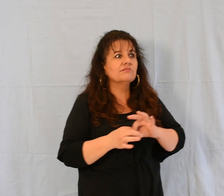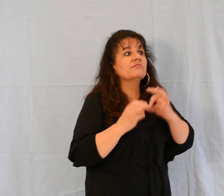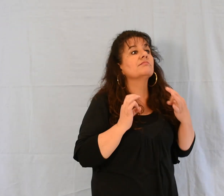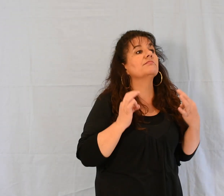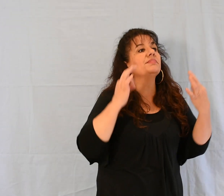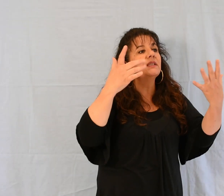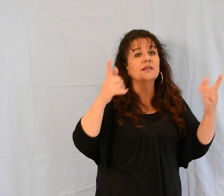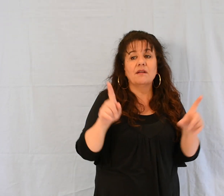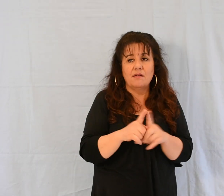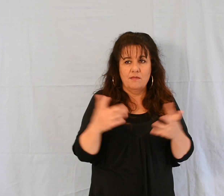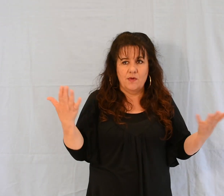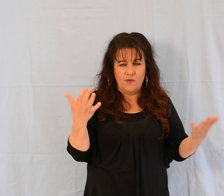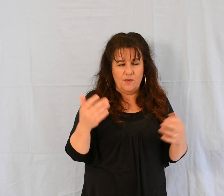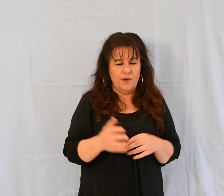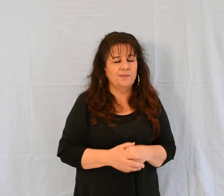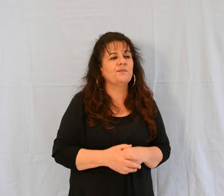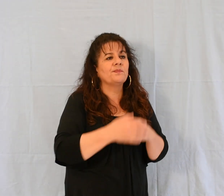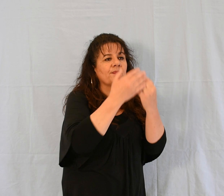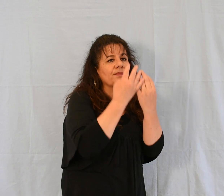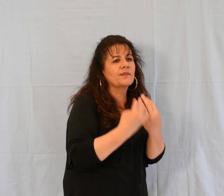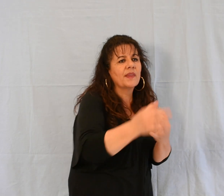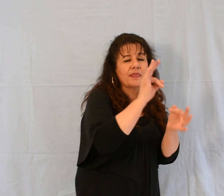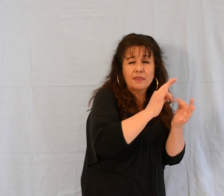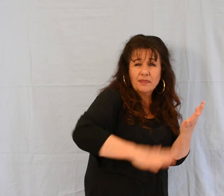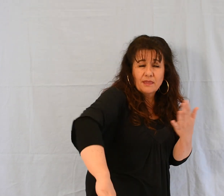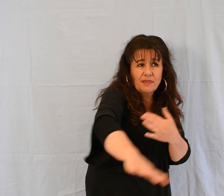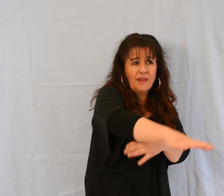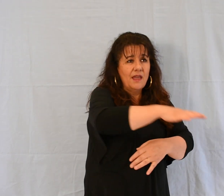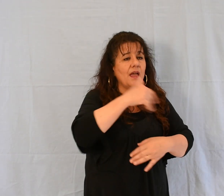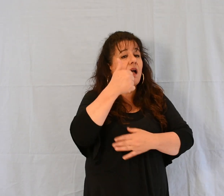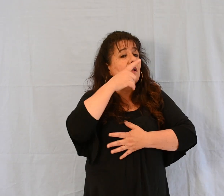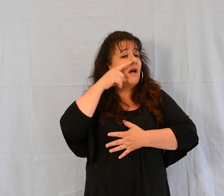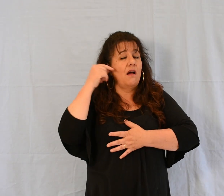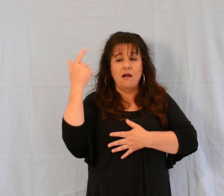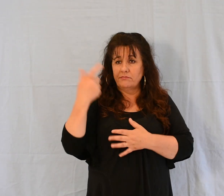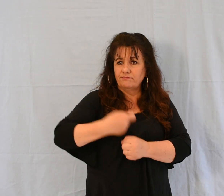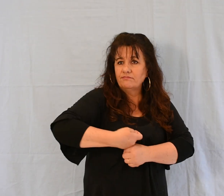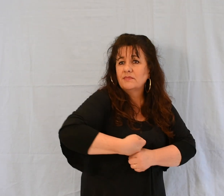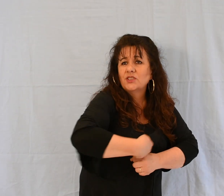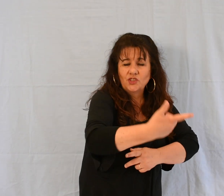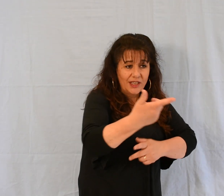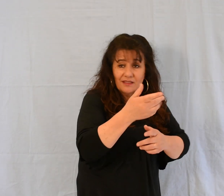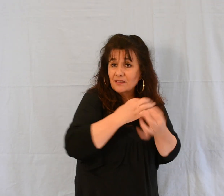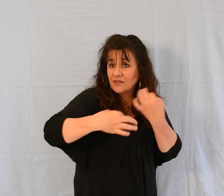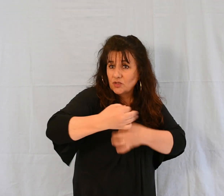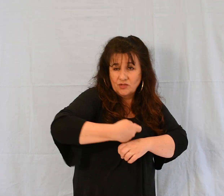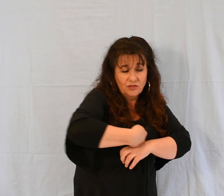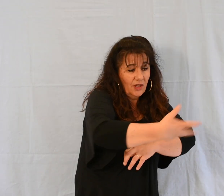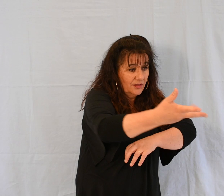semence. Nuit et jour, qu'il dorme ou qu'il se lève, la semence germe et